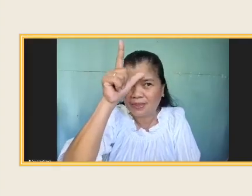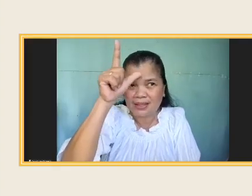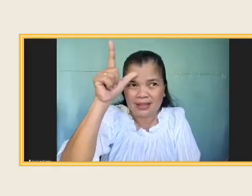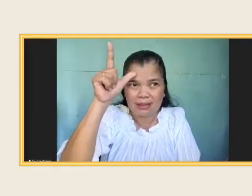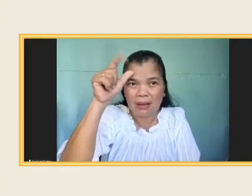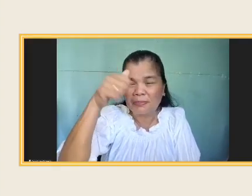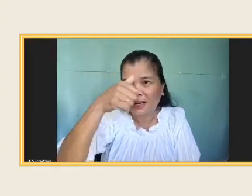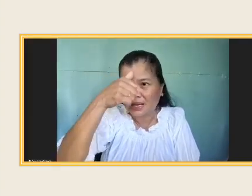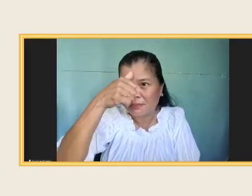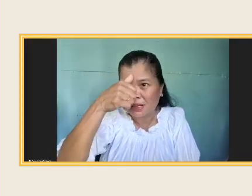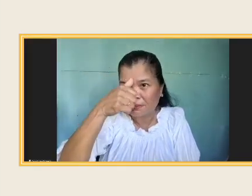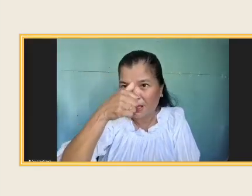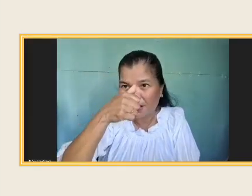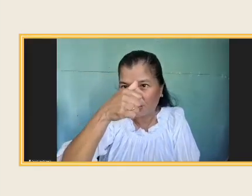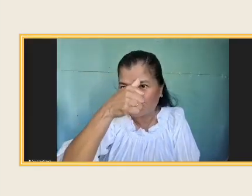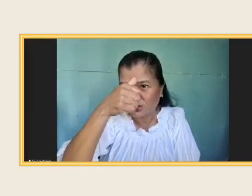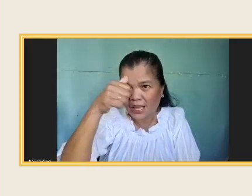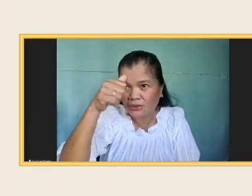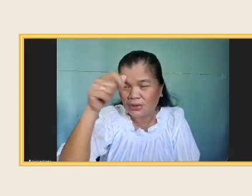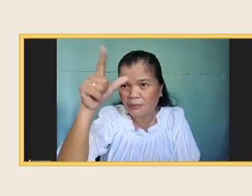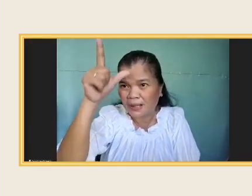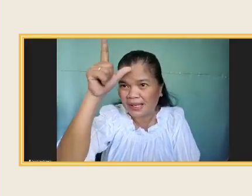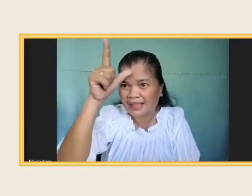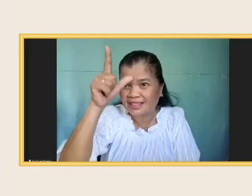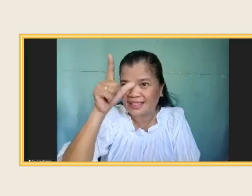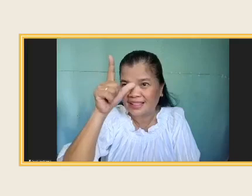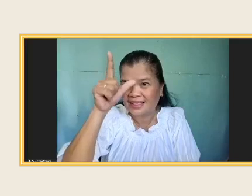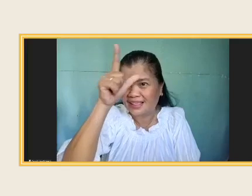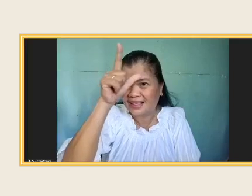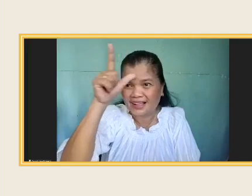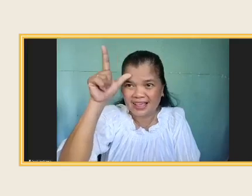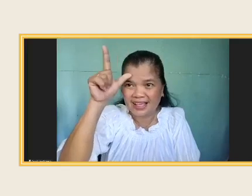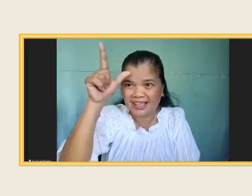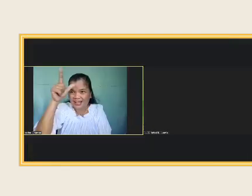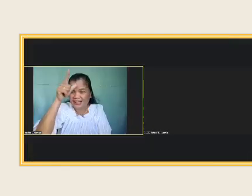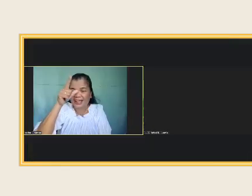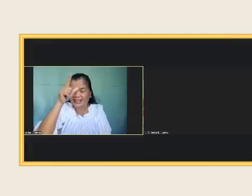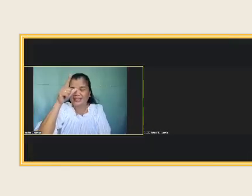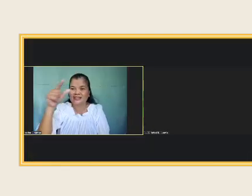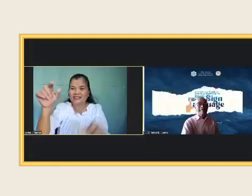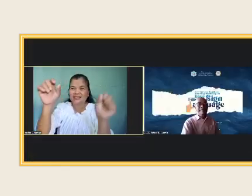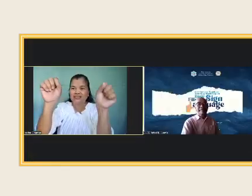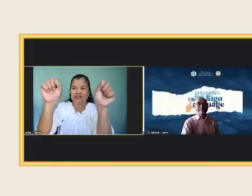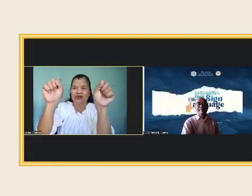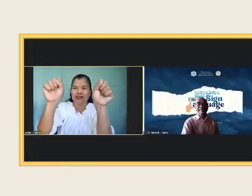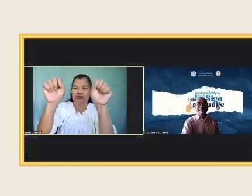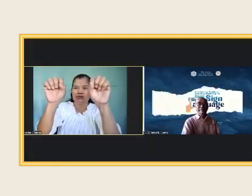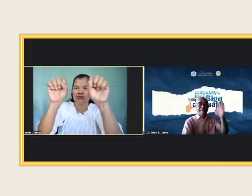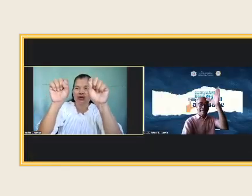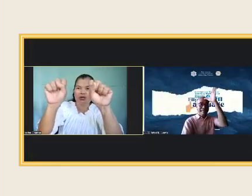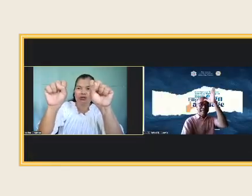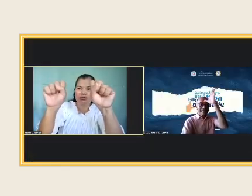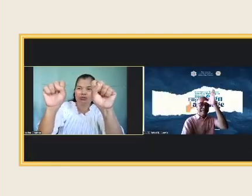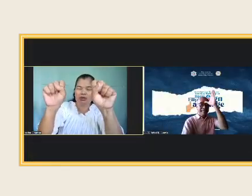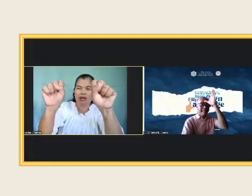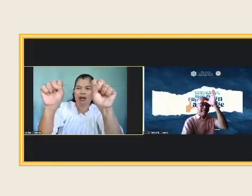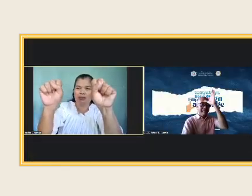forehead. Diba nagpapakrus tayo kapag Lent? Kaya ganyan ang Lent. And then season,